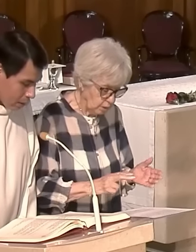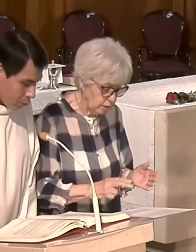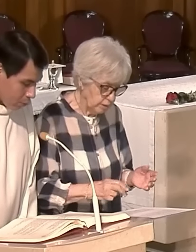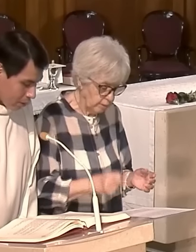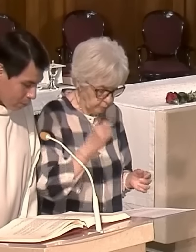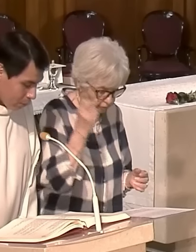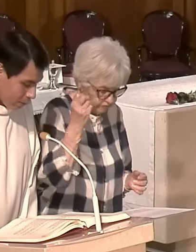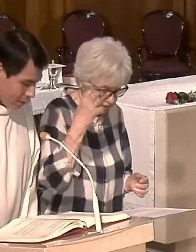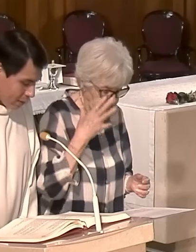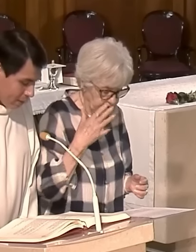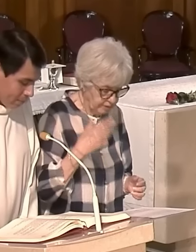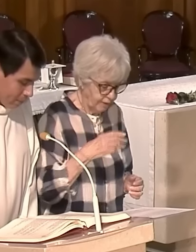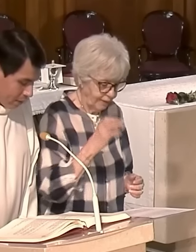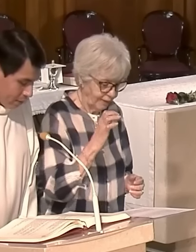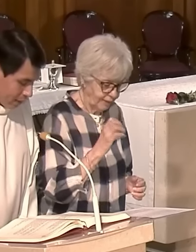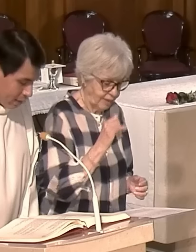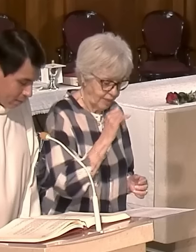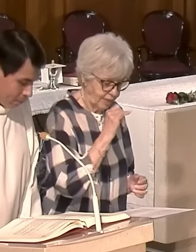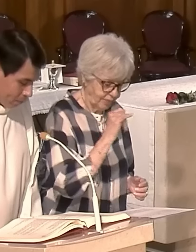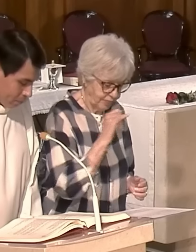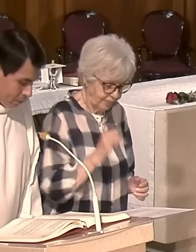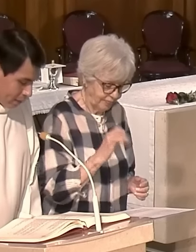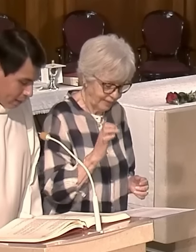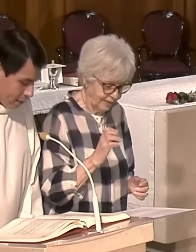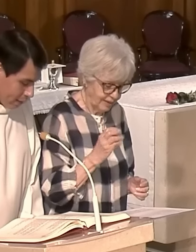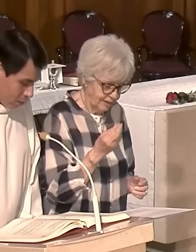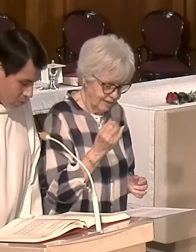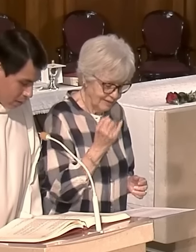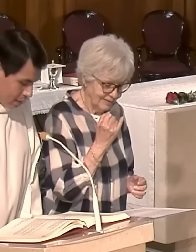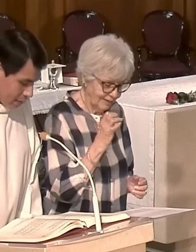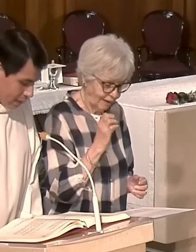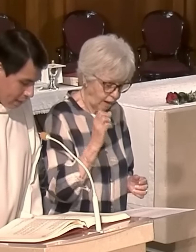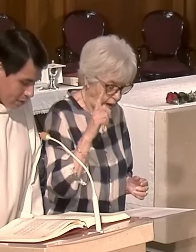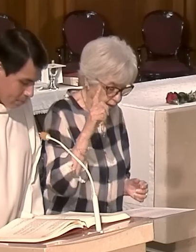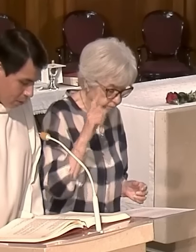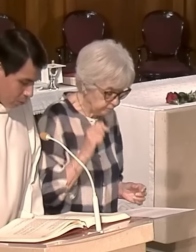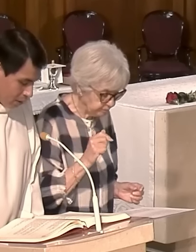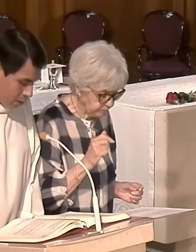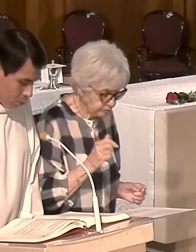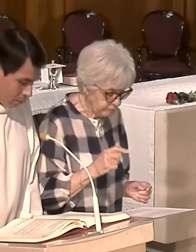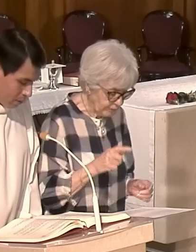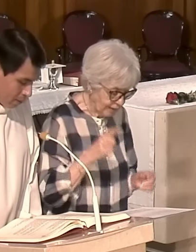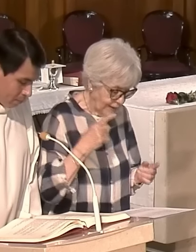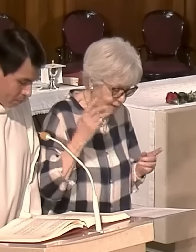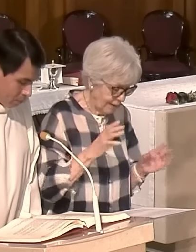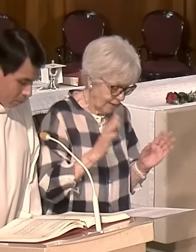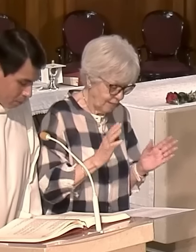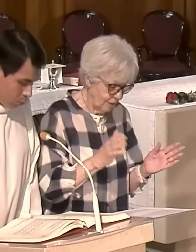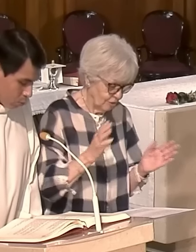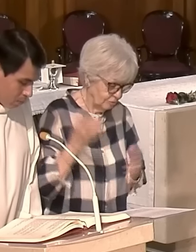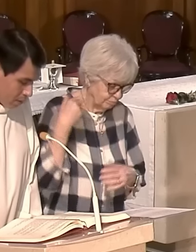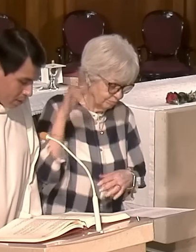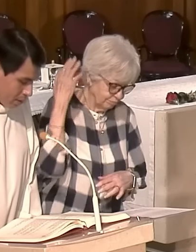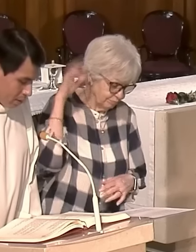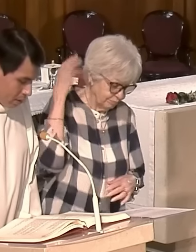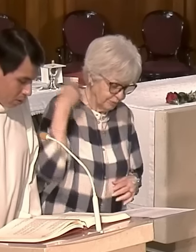Lectura de la profecía de Ezequiel. En aquellos días el Espíritu entró en mí, me puso en pie,